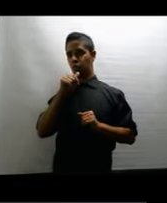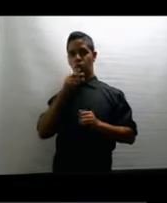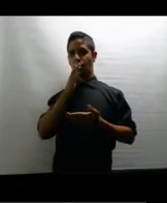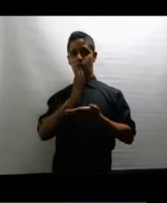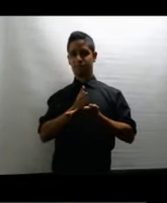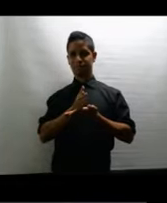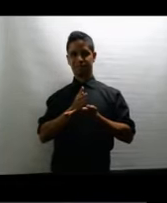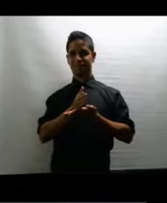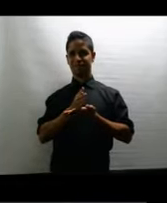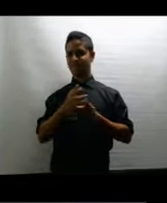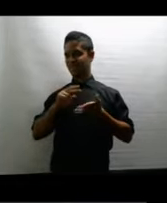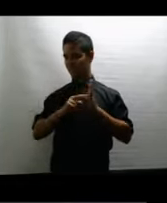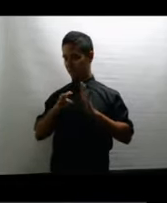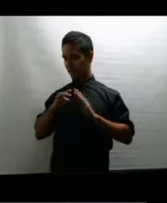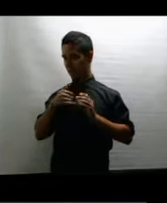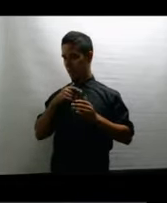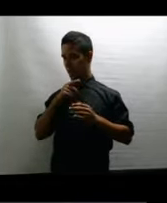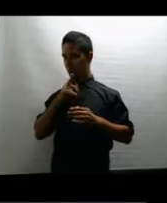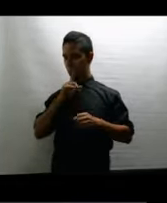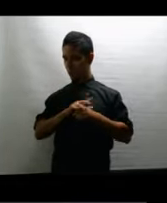promete.